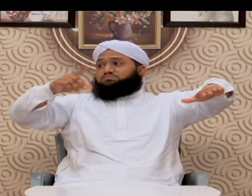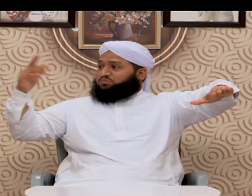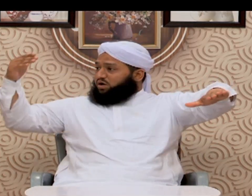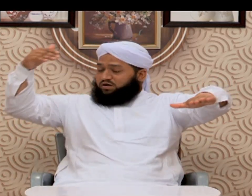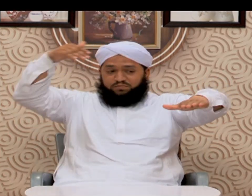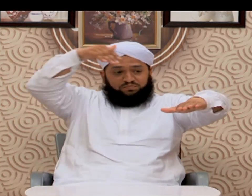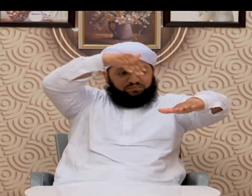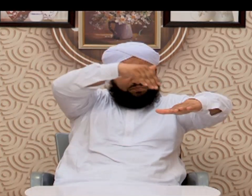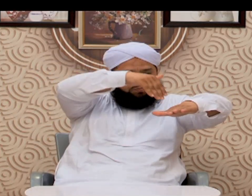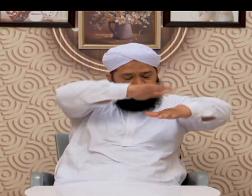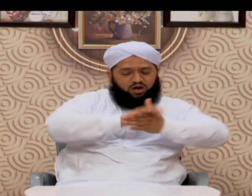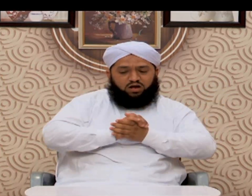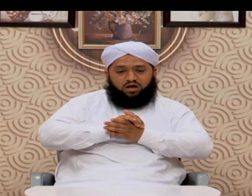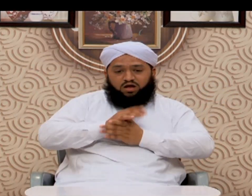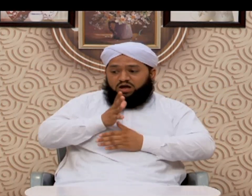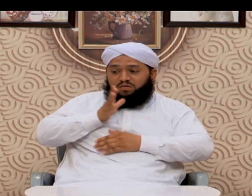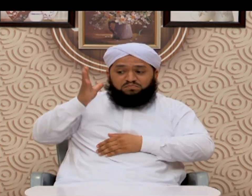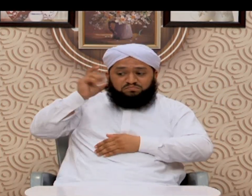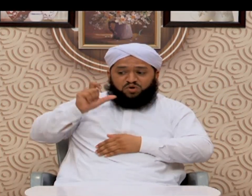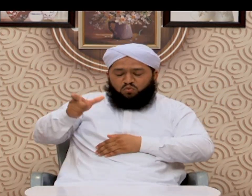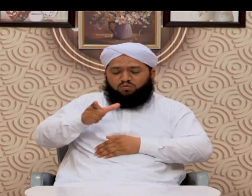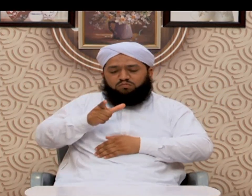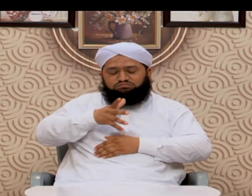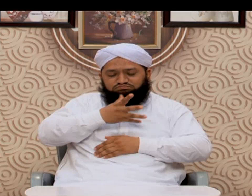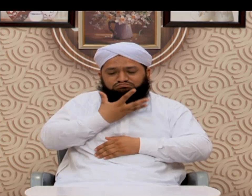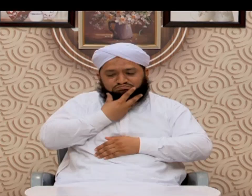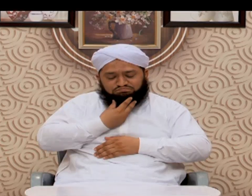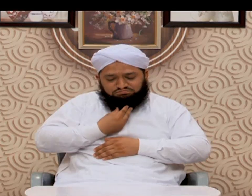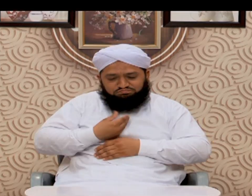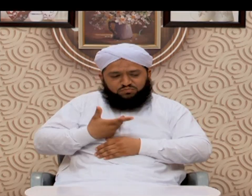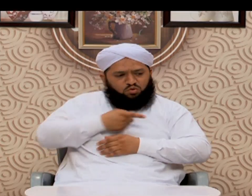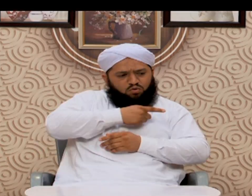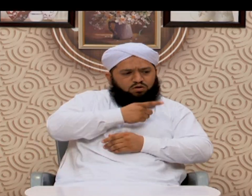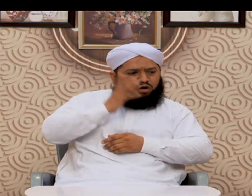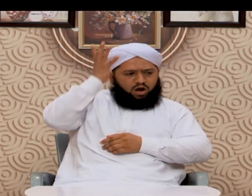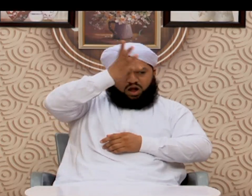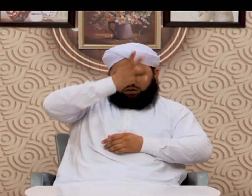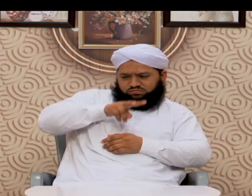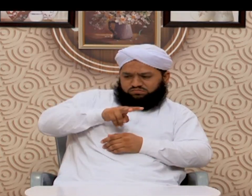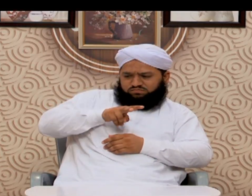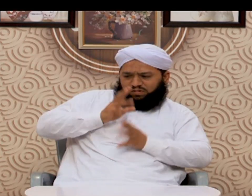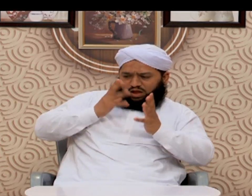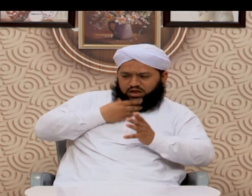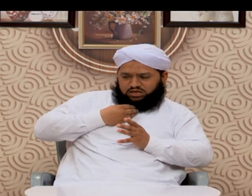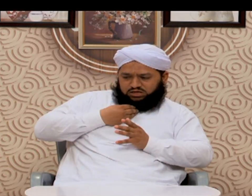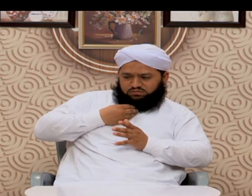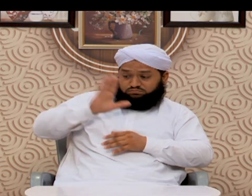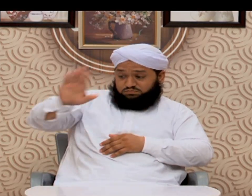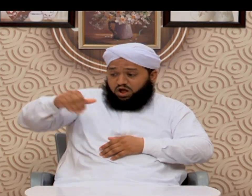آئے۔ سنتوں کے پیکر باریش مسلمان مبلغ کو دیکھ کر اسے مسخری سوجی اور کہنے لگا،